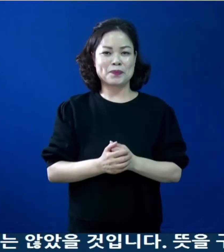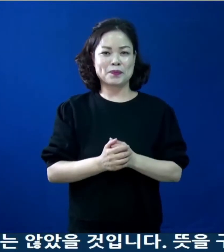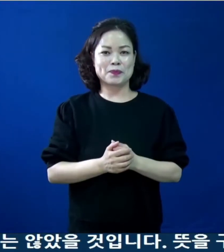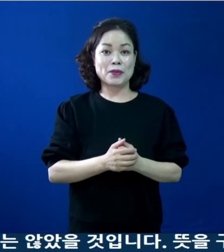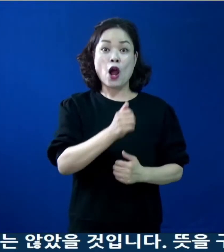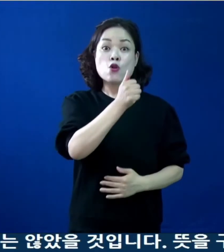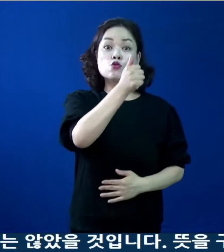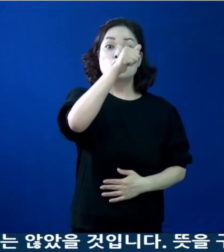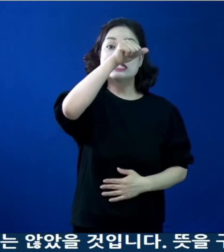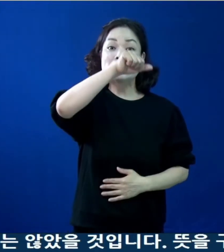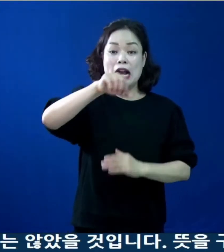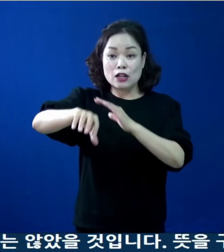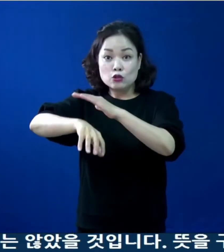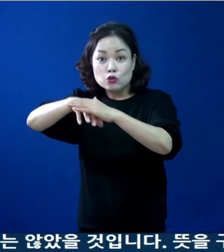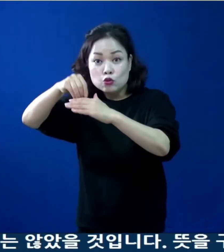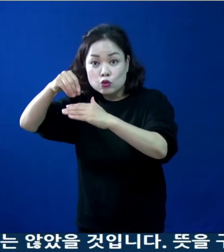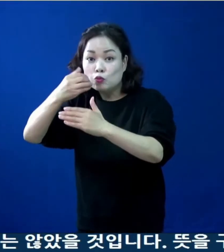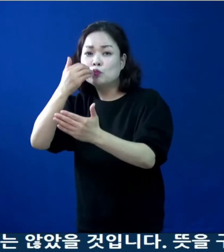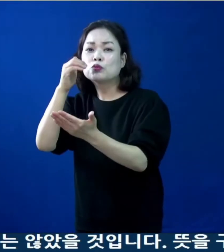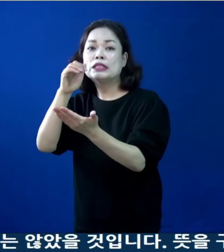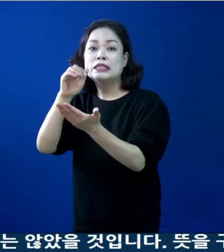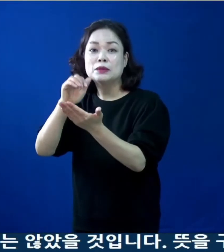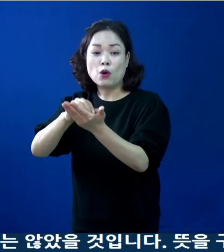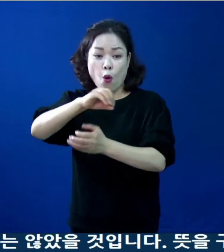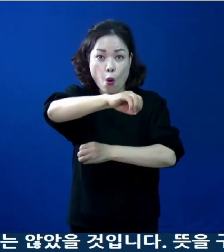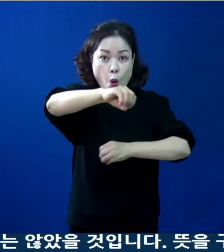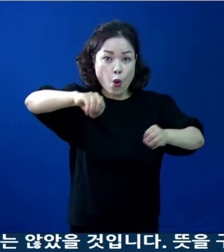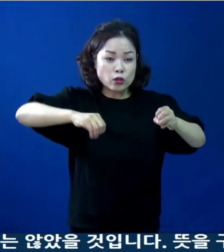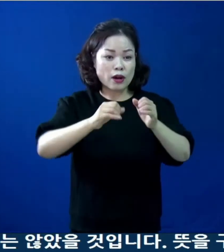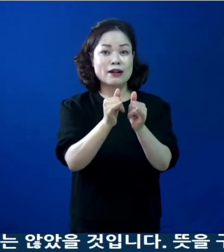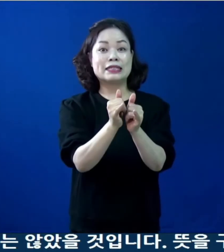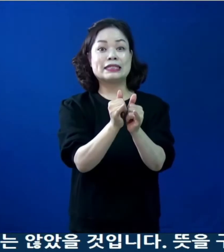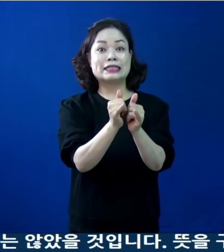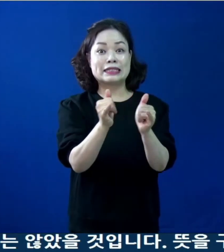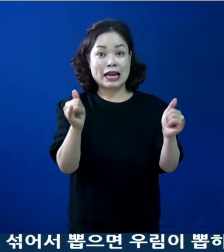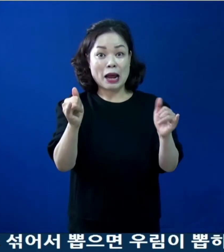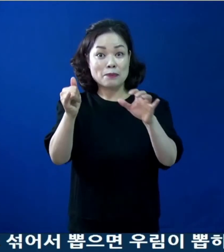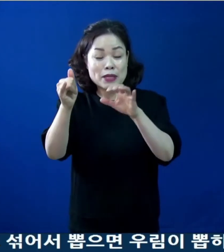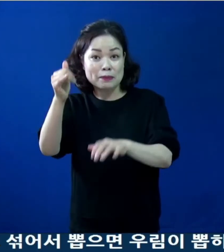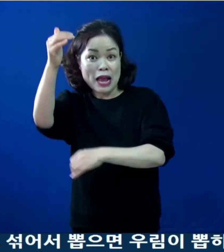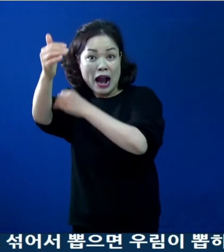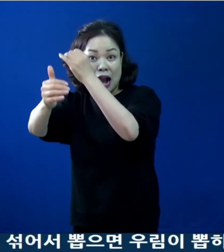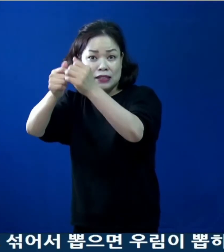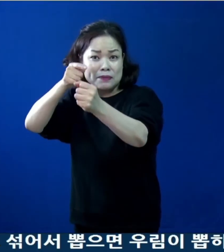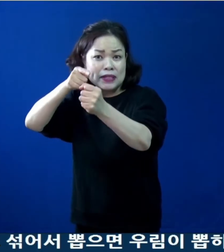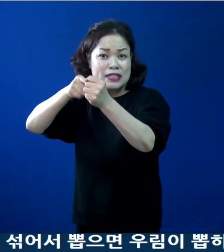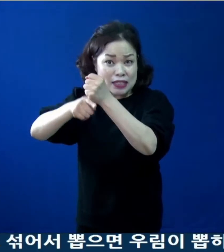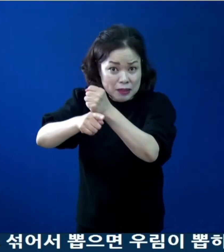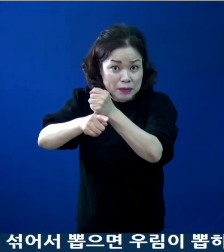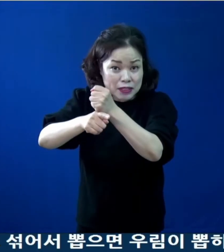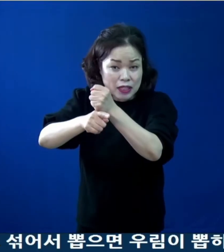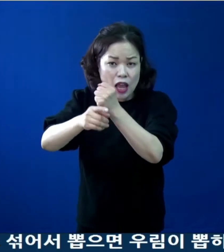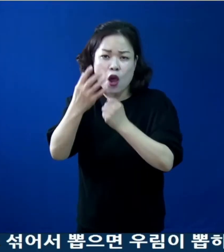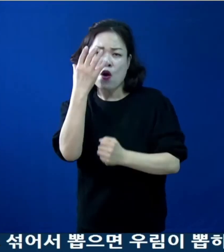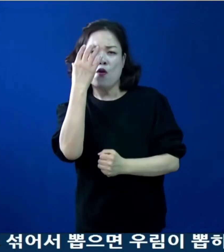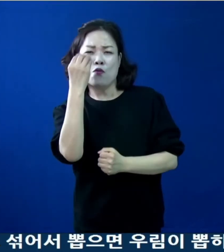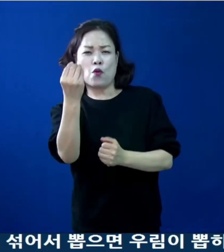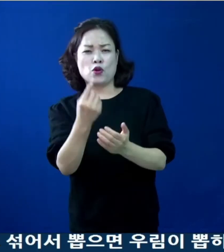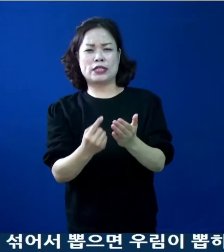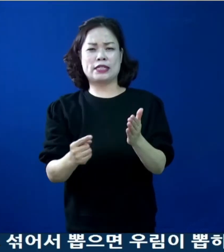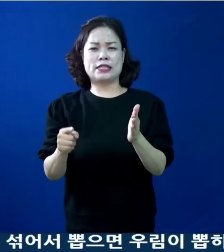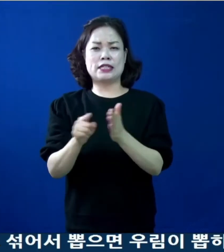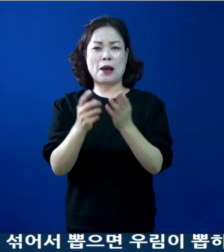우림과 둠밈은 오히려 사람들 앞에서 이것이 하나님의 뜻입니다라고 보이기